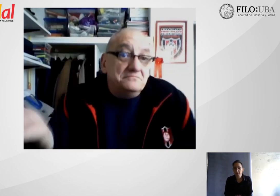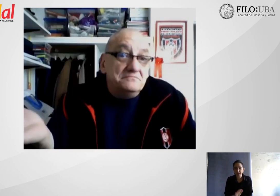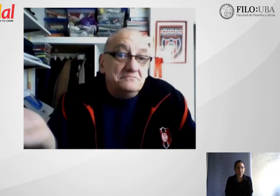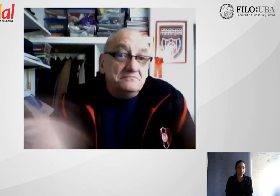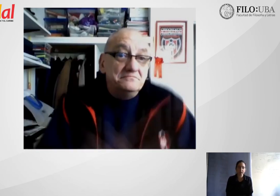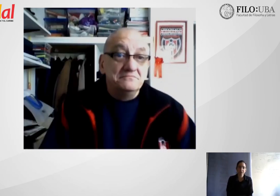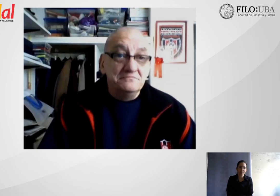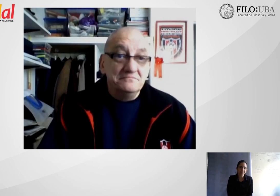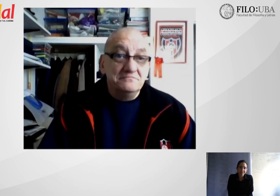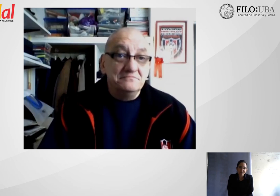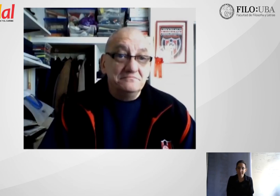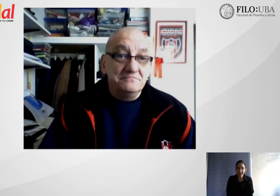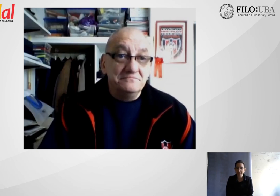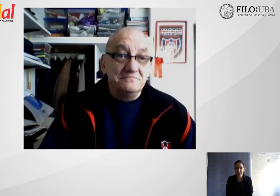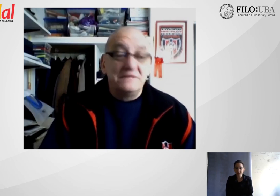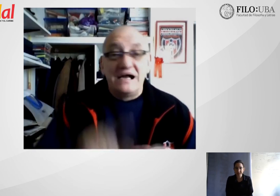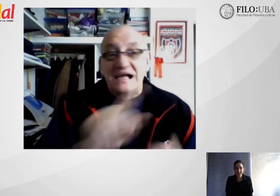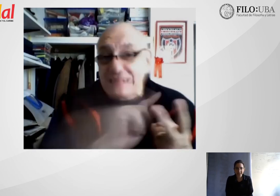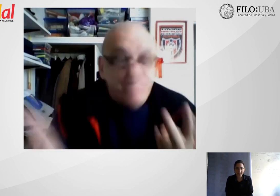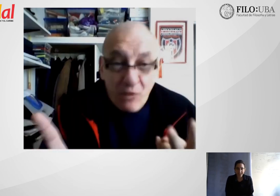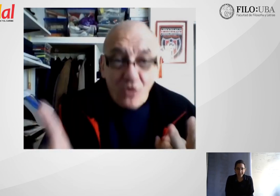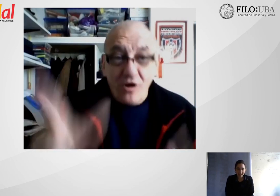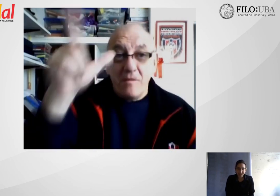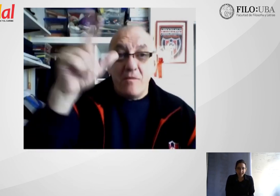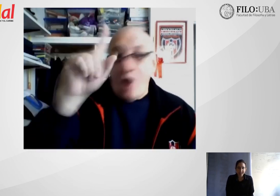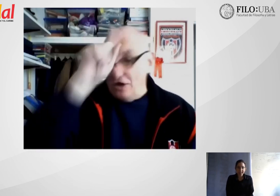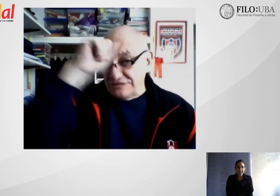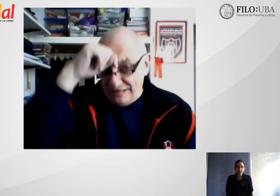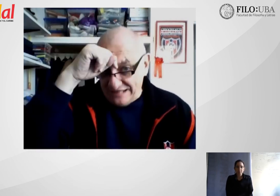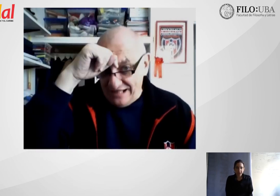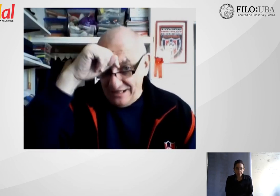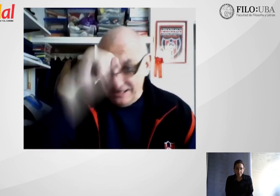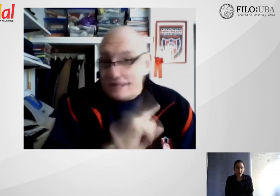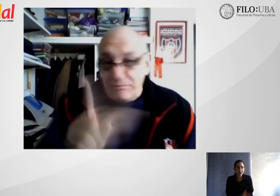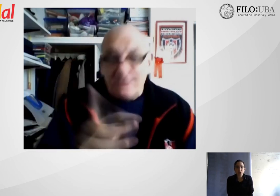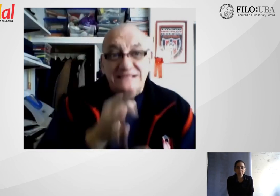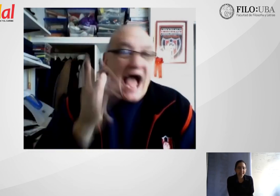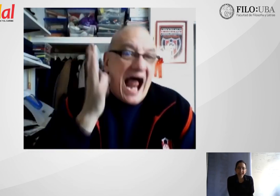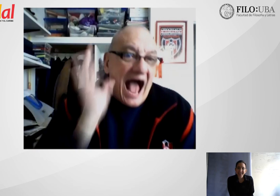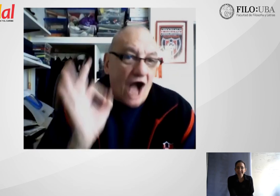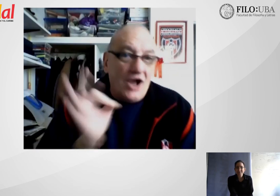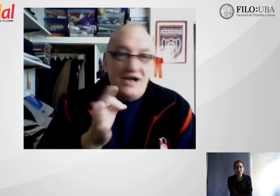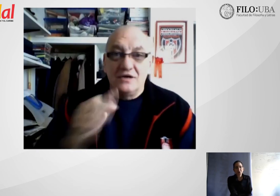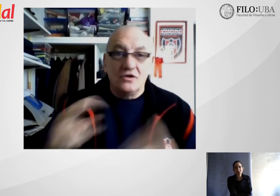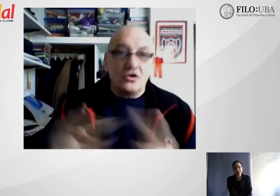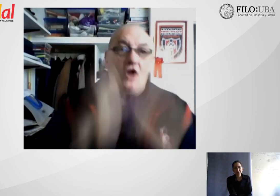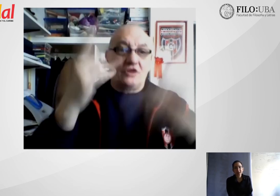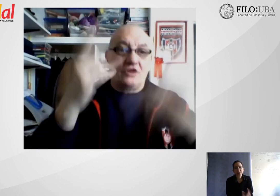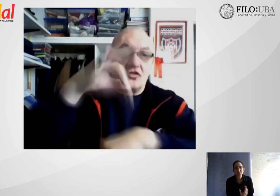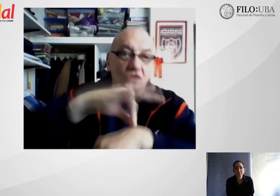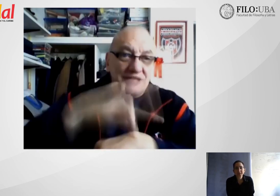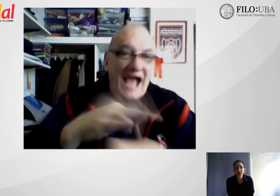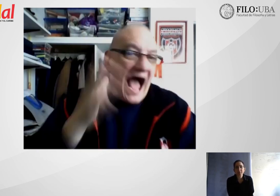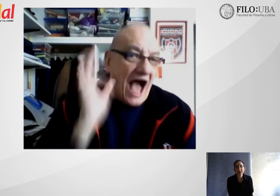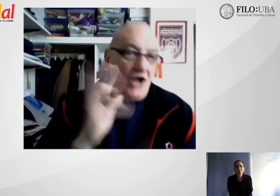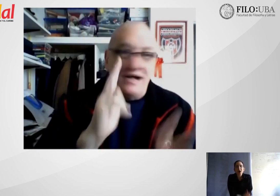ninguna novedad sobre eso. Es así. Y, por ejemplo, en los hospitales tampoco, no hay ni